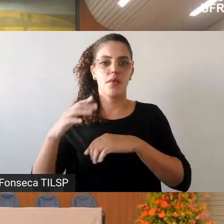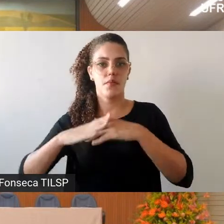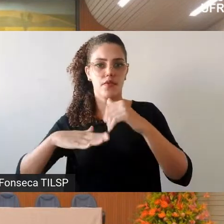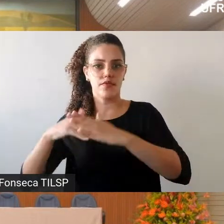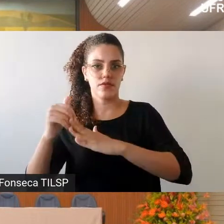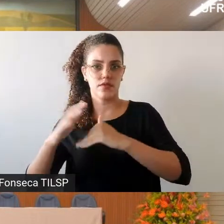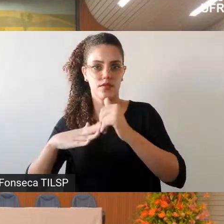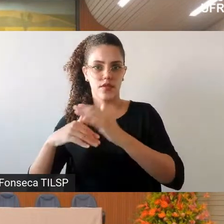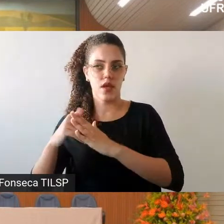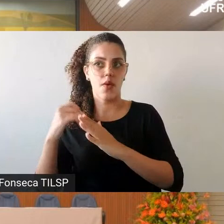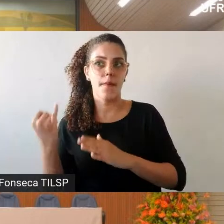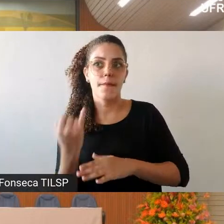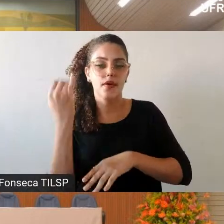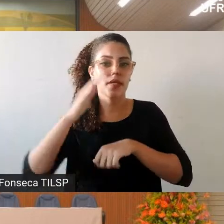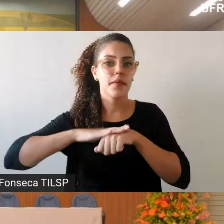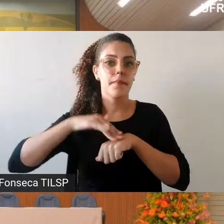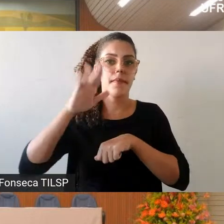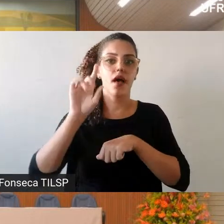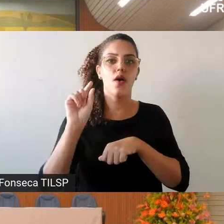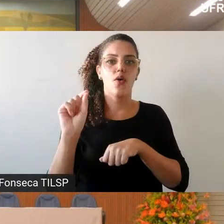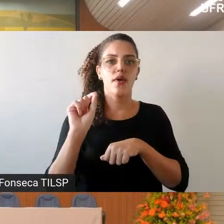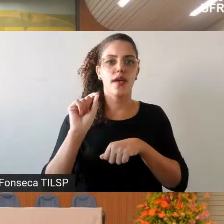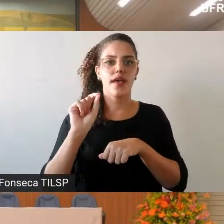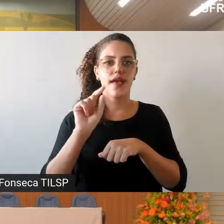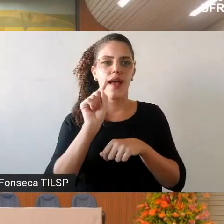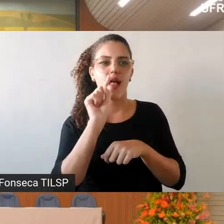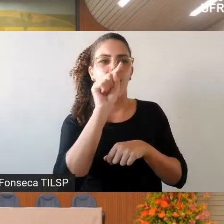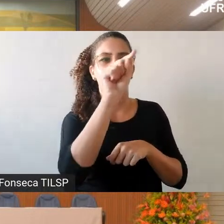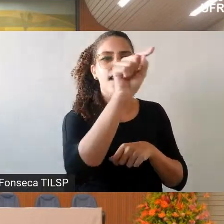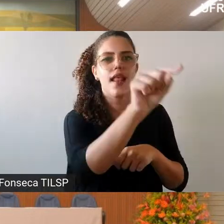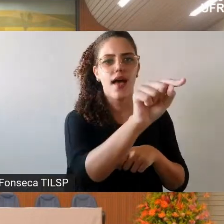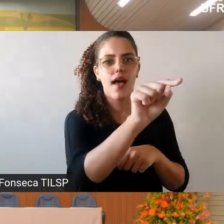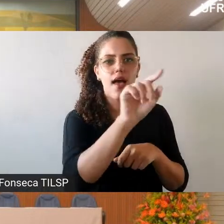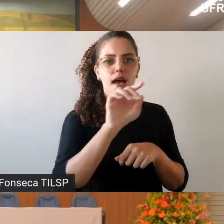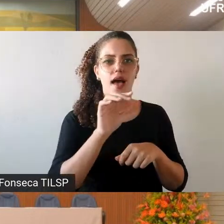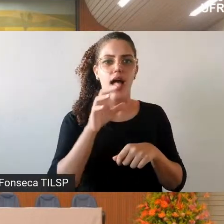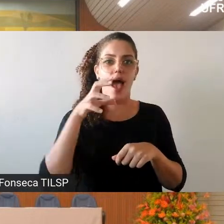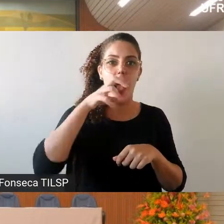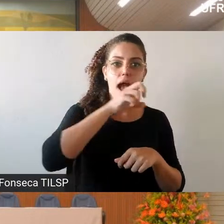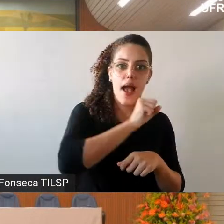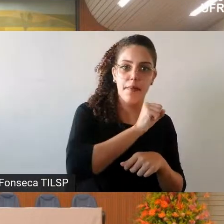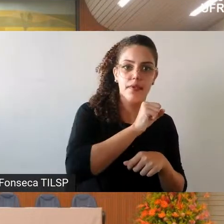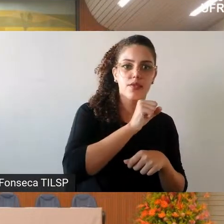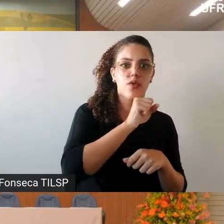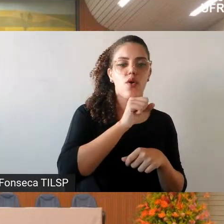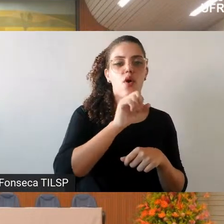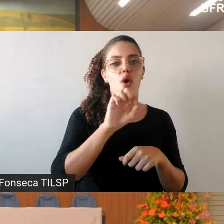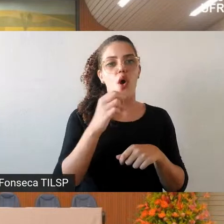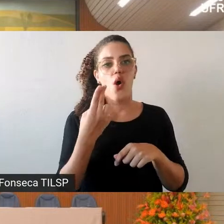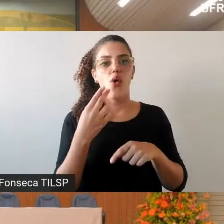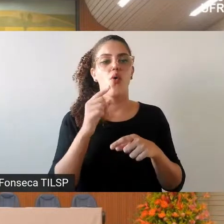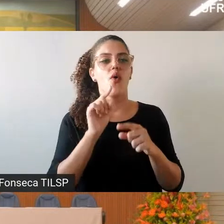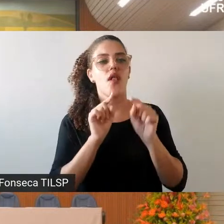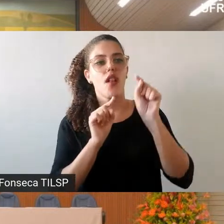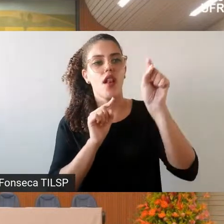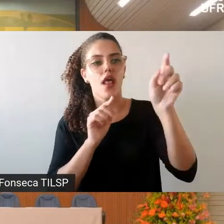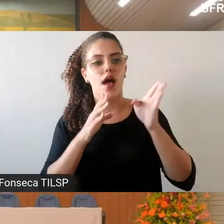absoluta certeza que vocês, nossos novos alunos, nossos novos filhos, futuros colegas de trabalho,